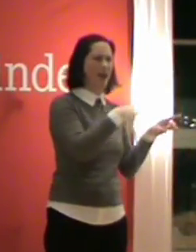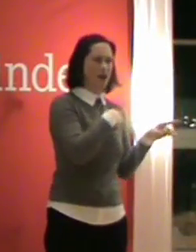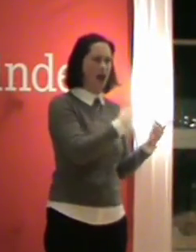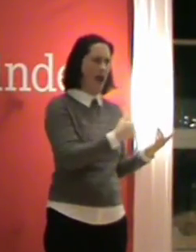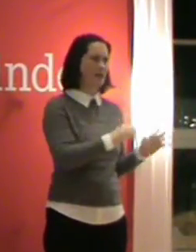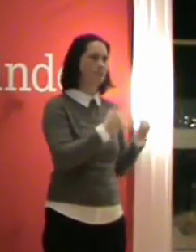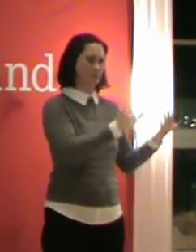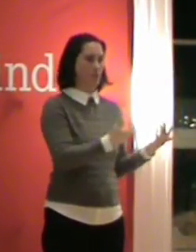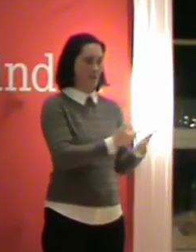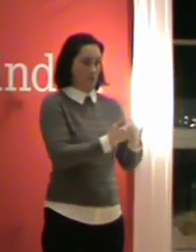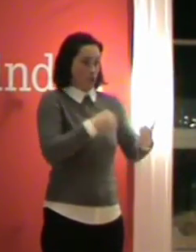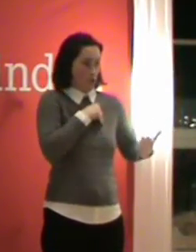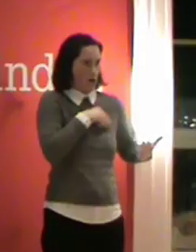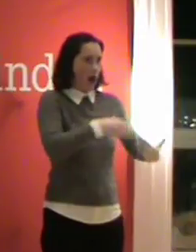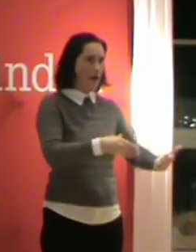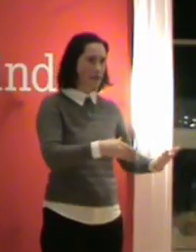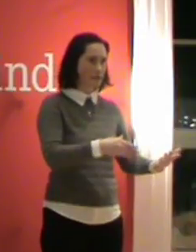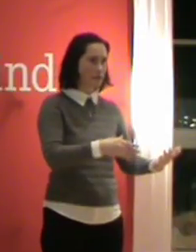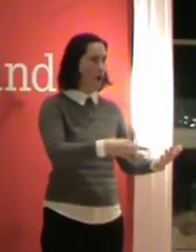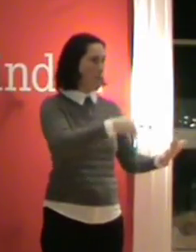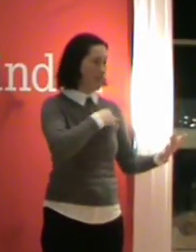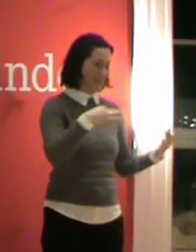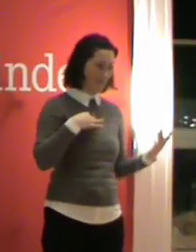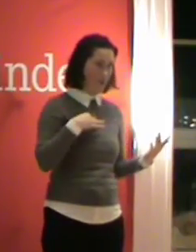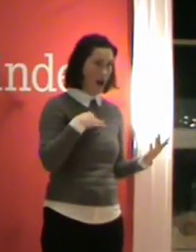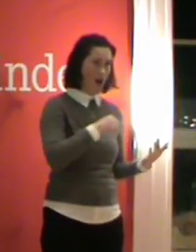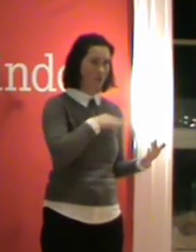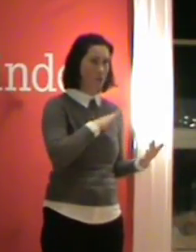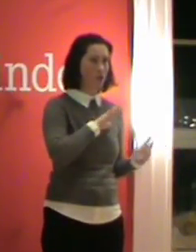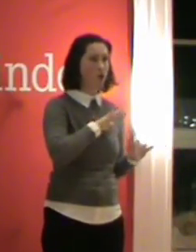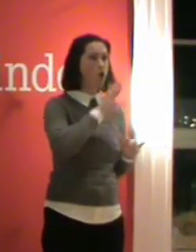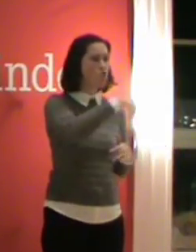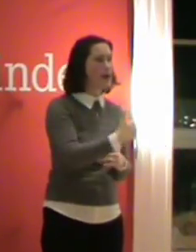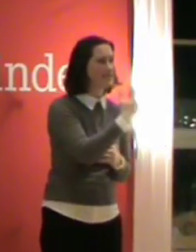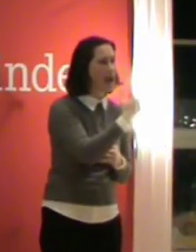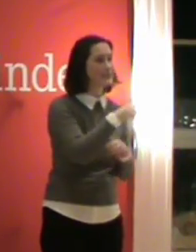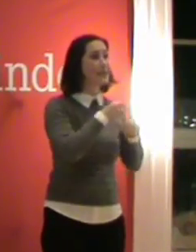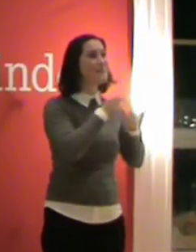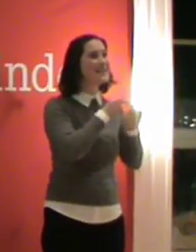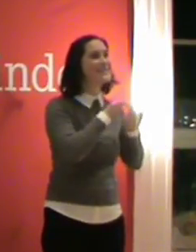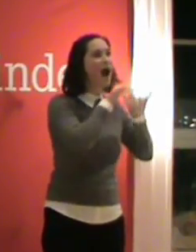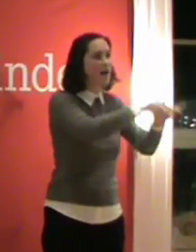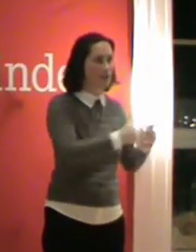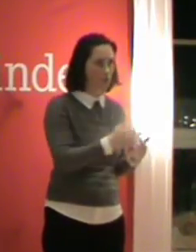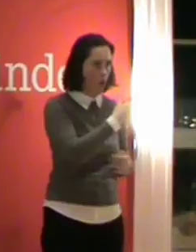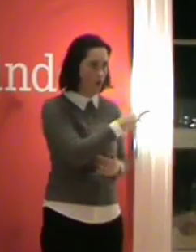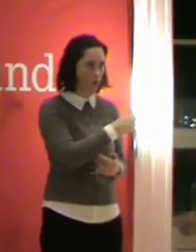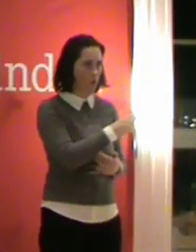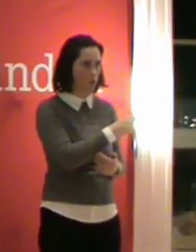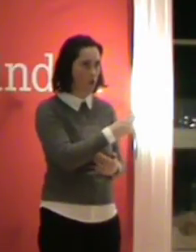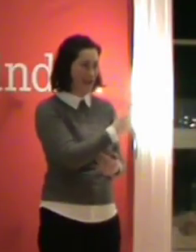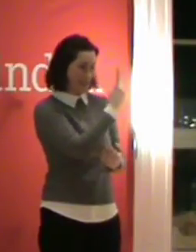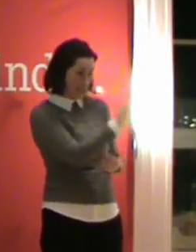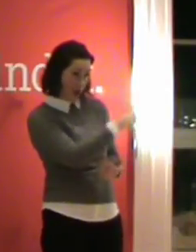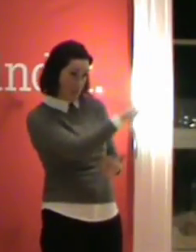wenn sich ein solcher Reichtum eines Privatvermögens von über 30 Milliarden Euro in den Händen